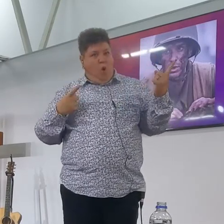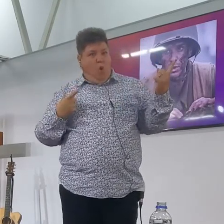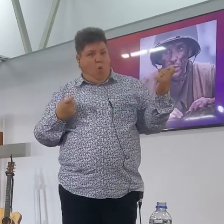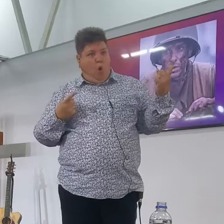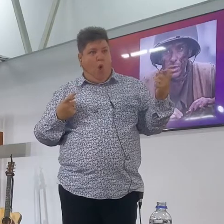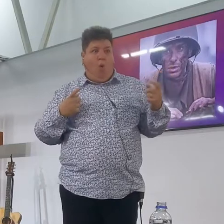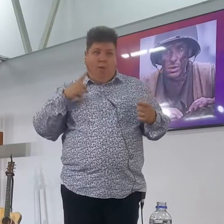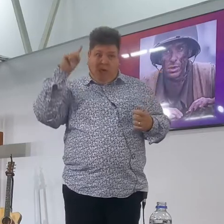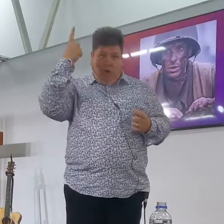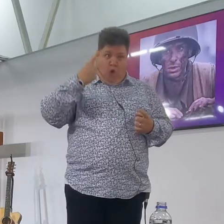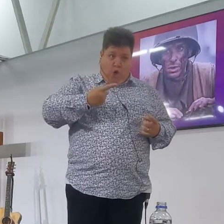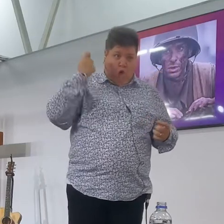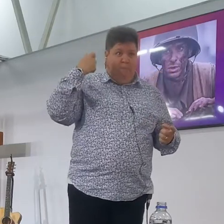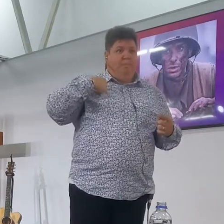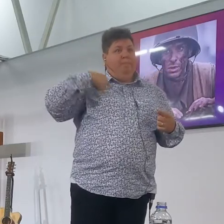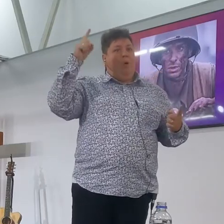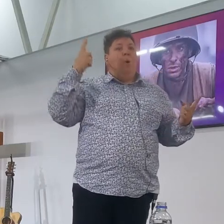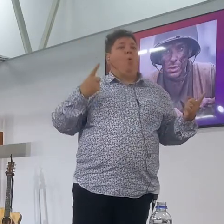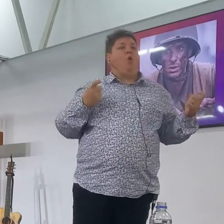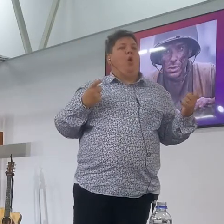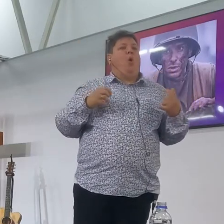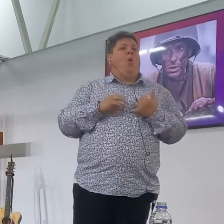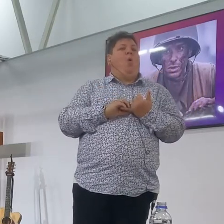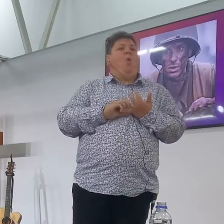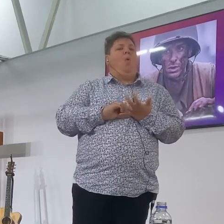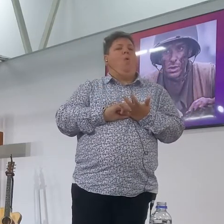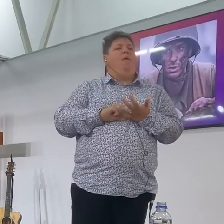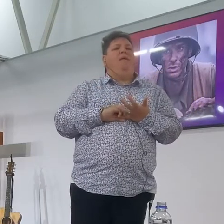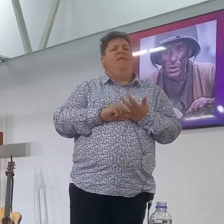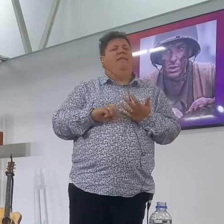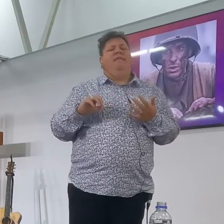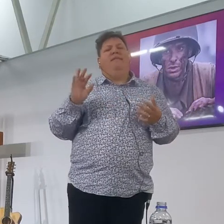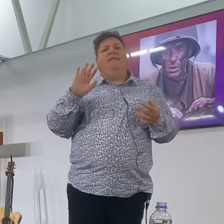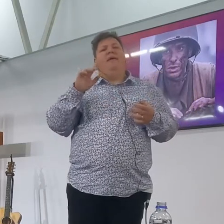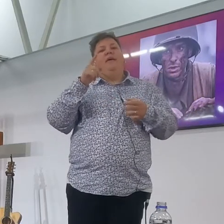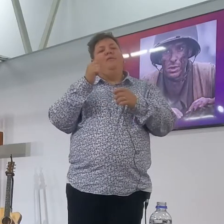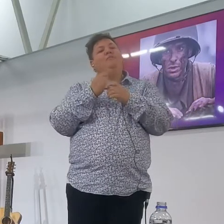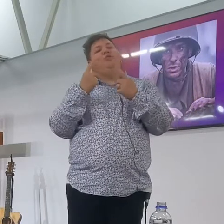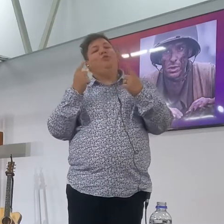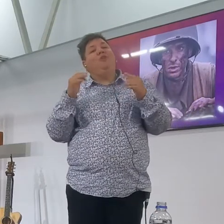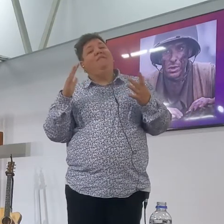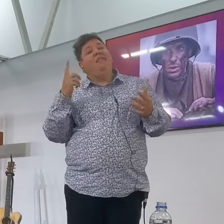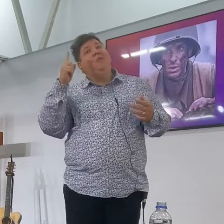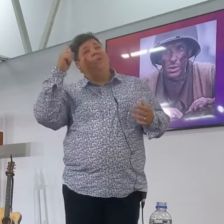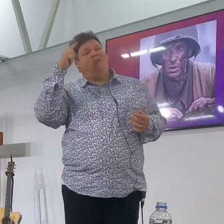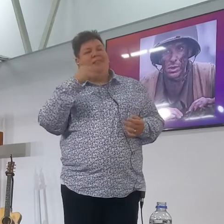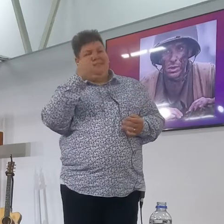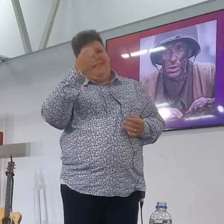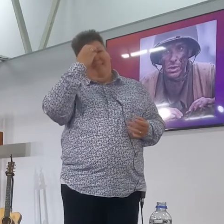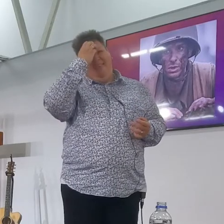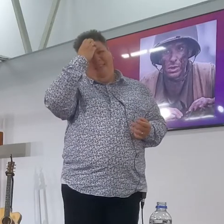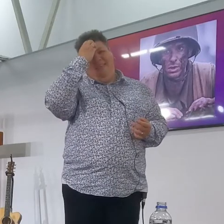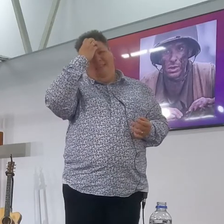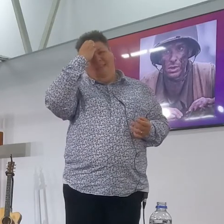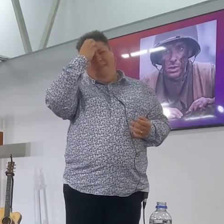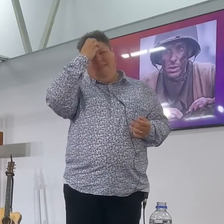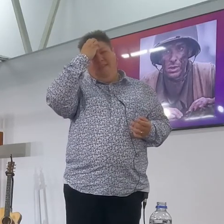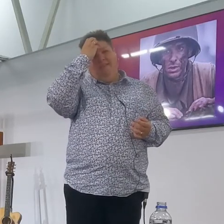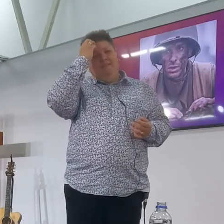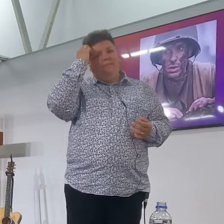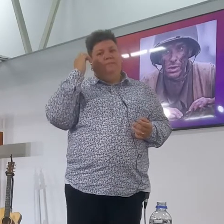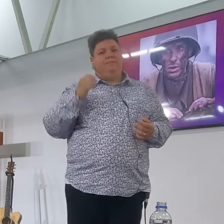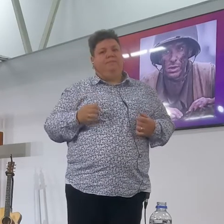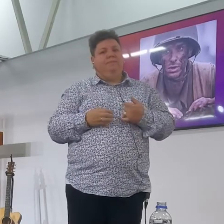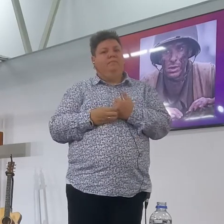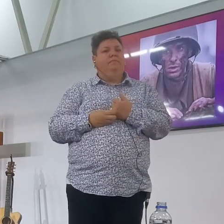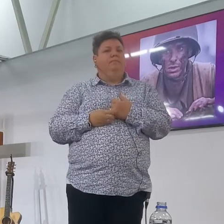Here ons roep. Maar ons het 'n hele reeks daaroor ook gedoen en jy kan dit ook gaan aflaai. En dis ook 'n studie wat ek en jy moet maak. Maar ek wil hê ons moet 'n kop swaai maak, want sien,